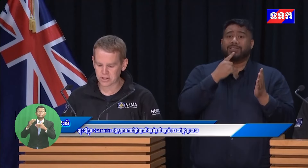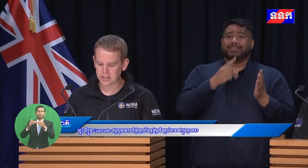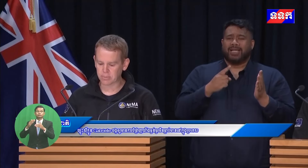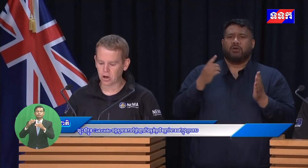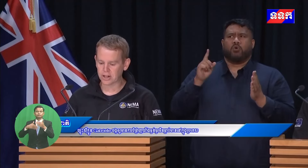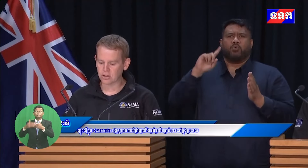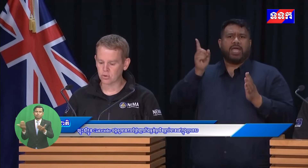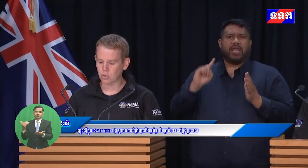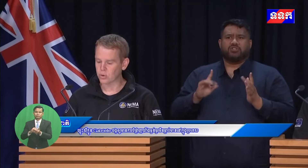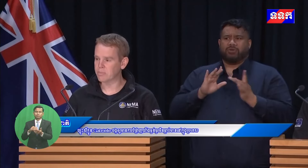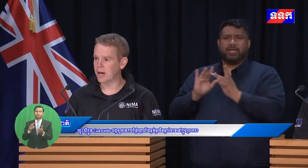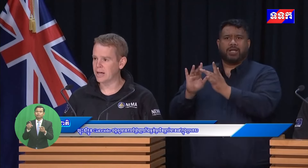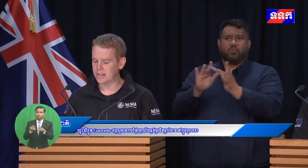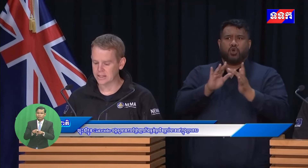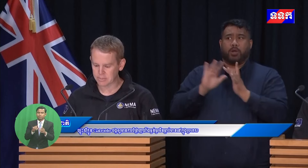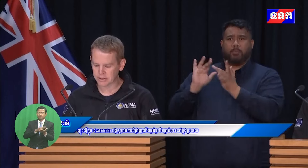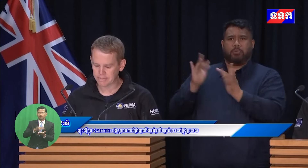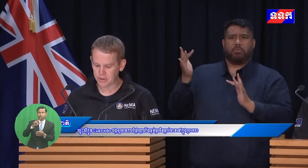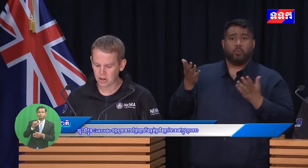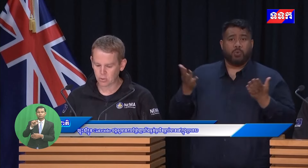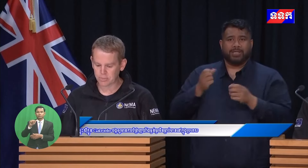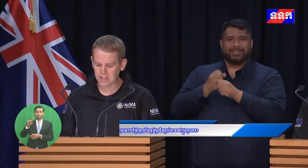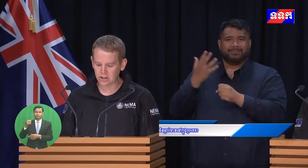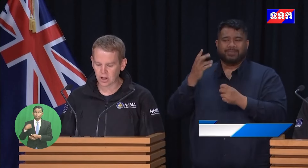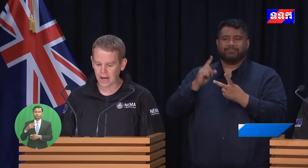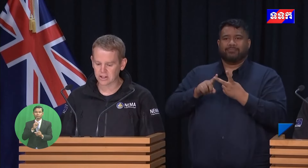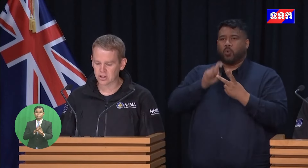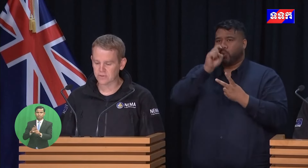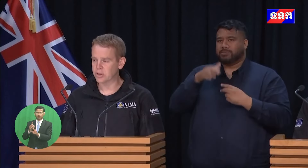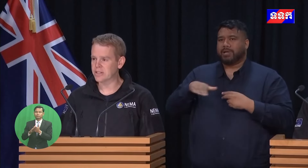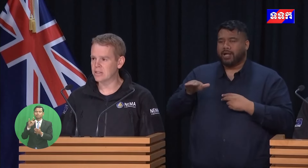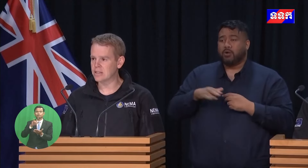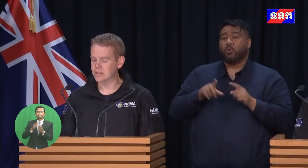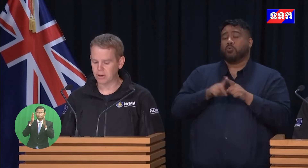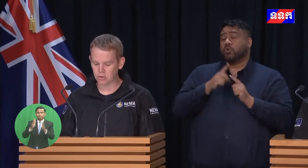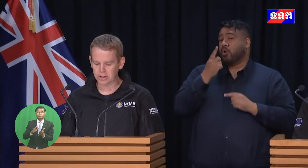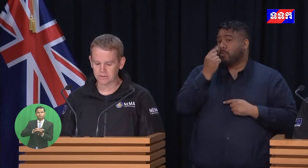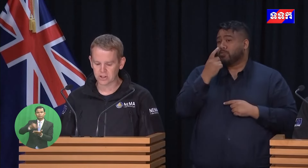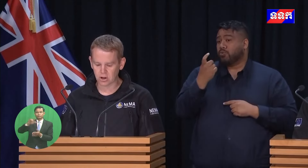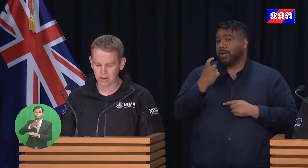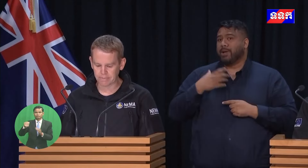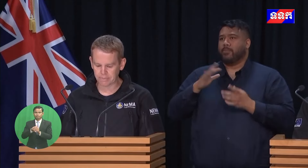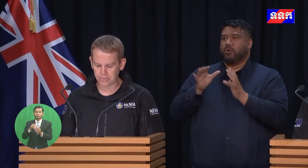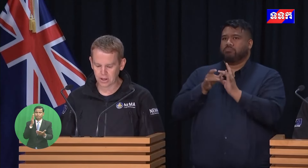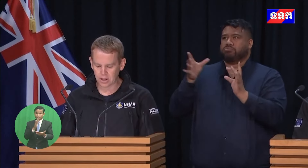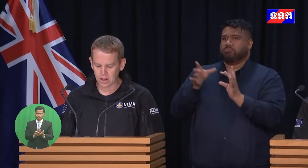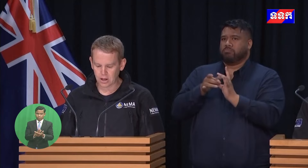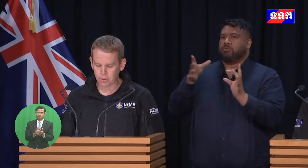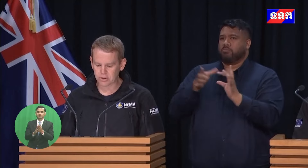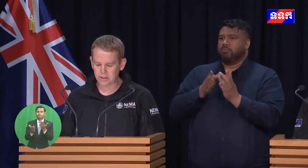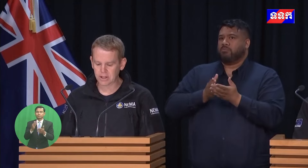លើកលែងតែអាកាសយានដ្ឋានអូកឡែនប៉ុន្តែលោកបានព្រមានអ្នកដំណើរទាំងអស់ថាអាចនឹងផ្អាកជើងហោះហើរទៀត